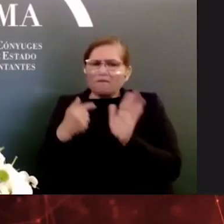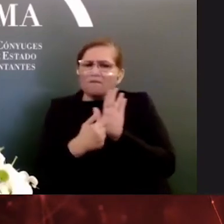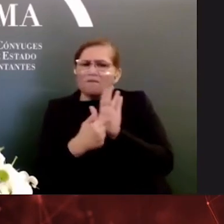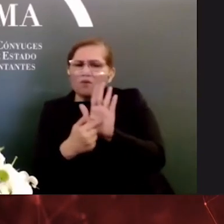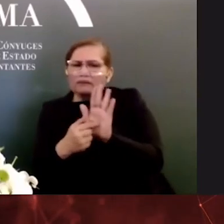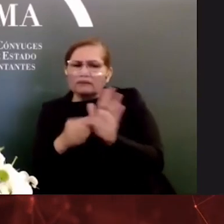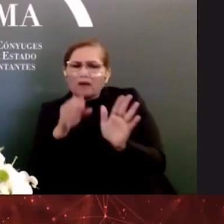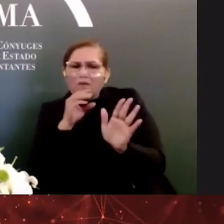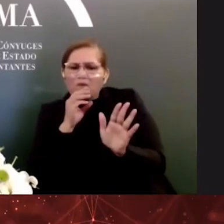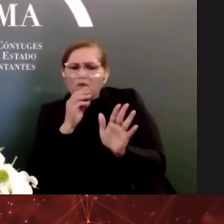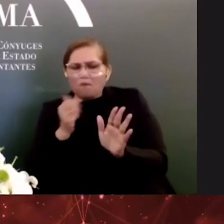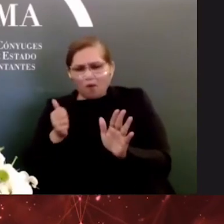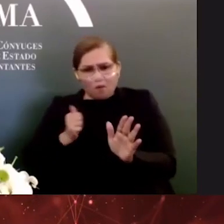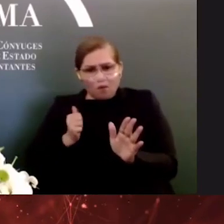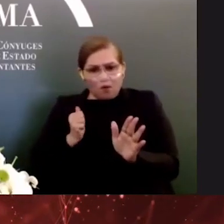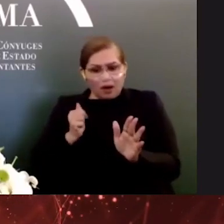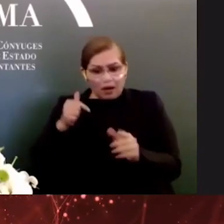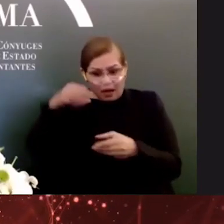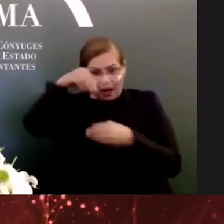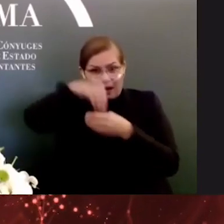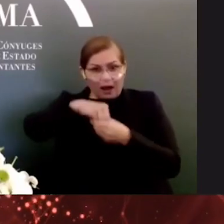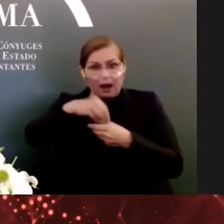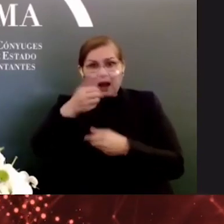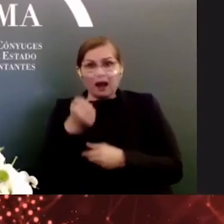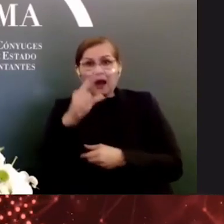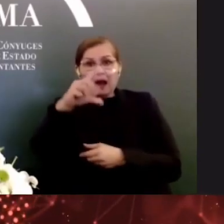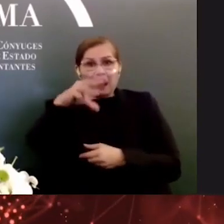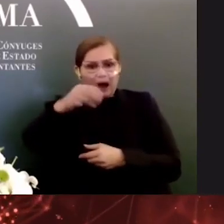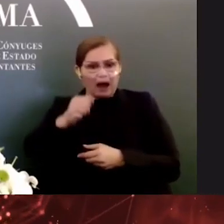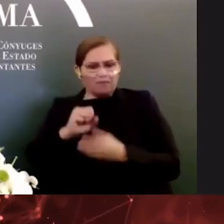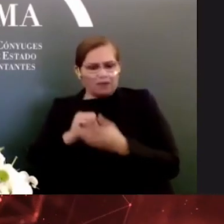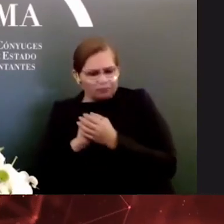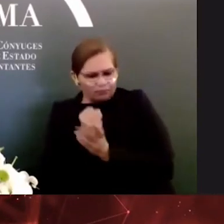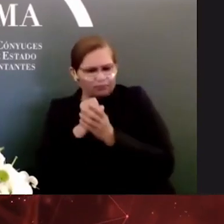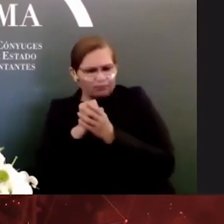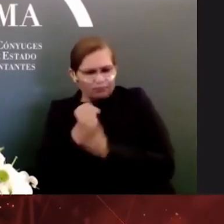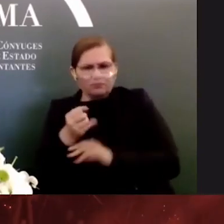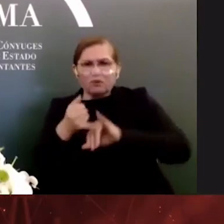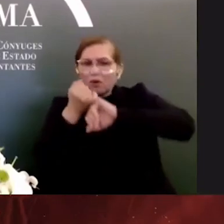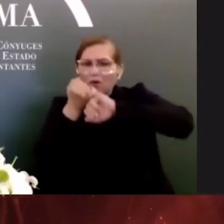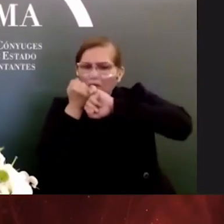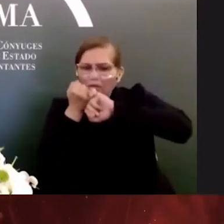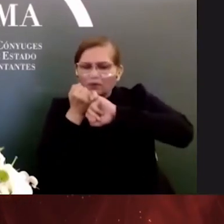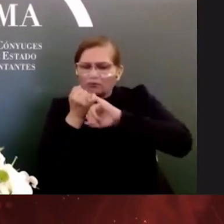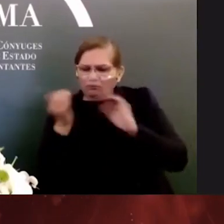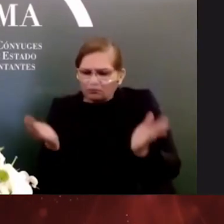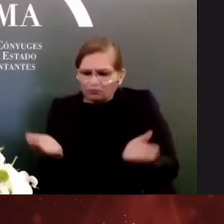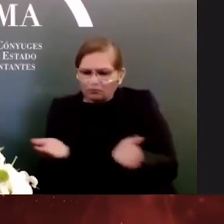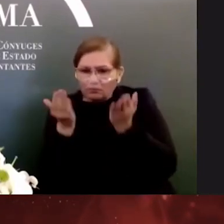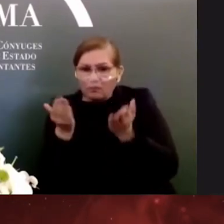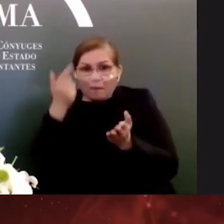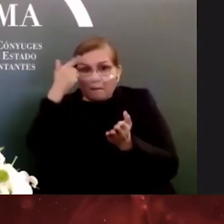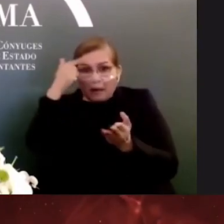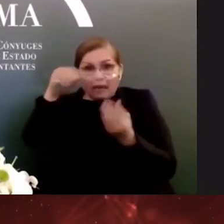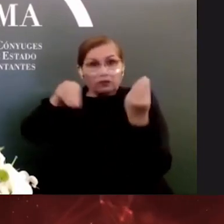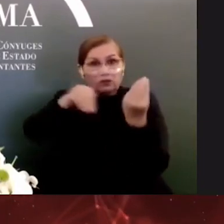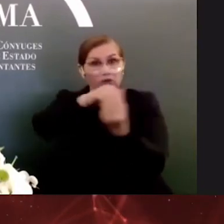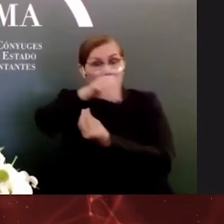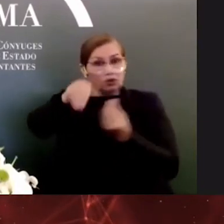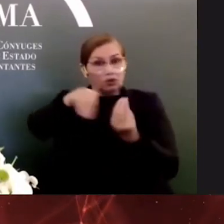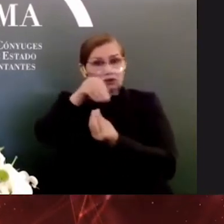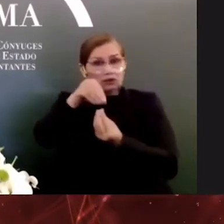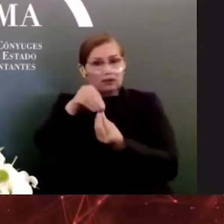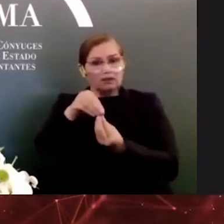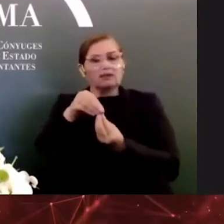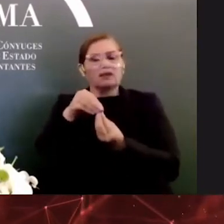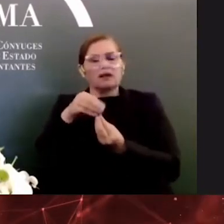que nosotras, desde ALMA, pongamos todo nuestro empeño y compromiso en hacer que nuestras sociedades